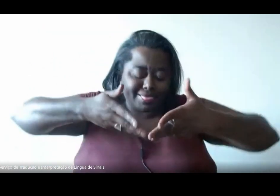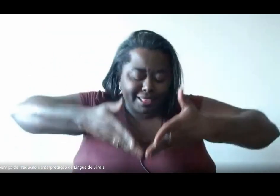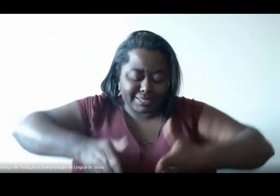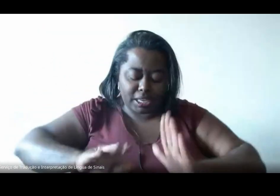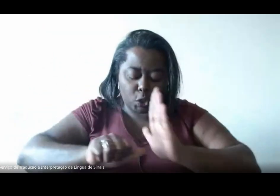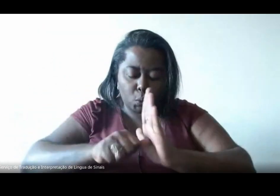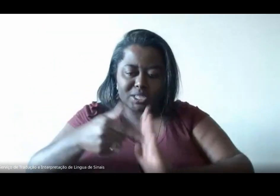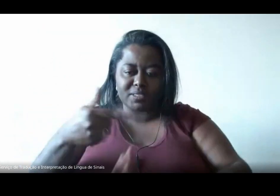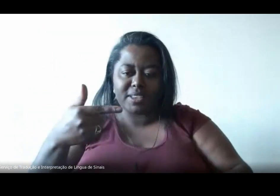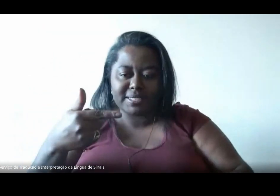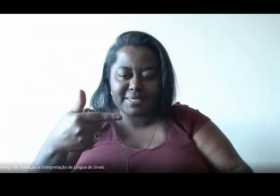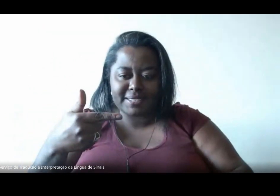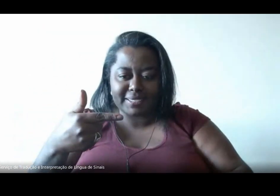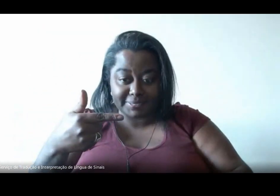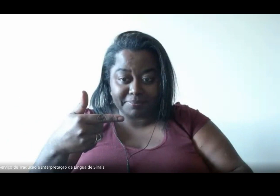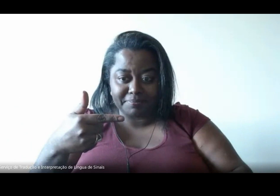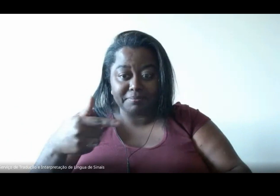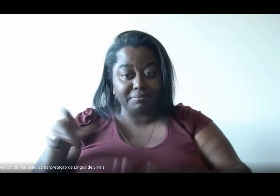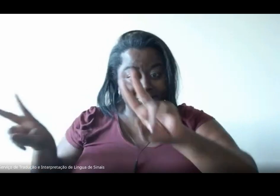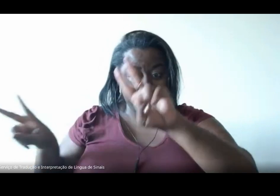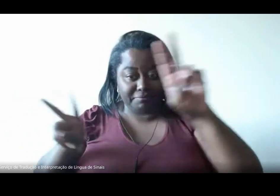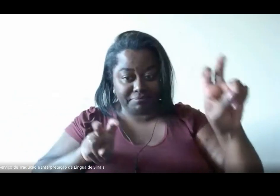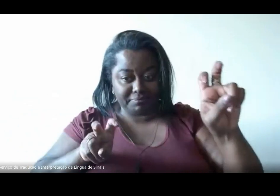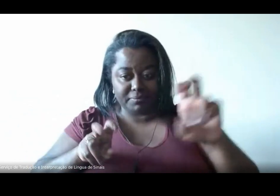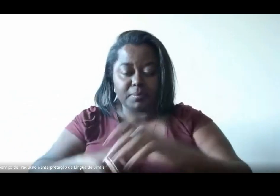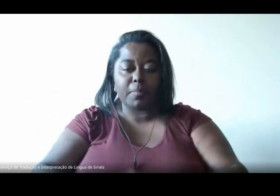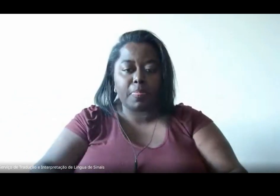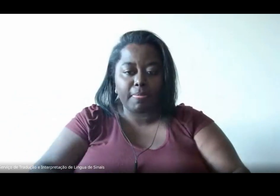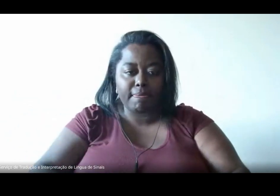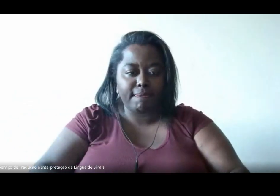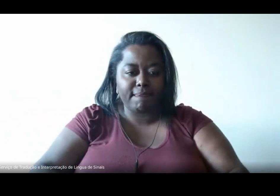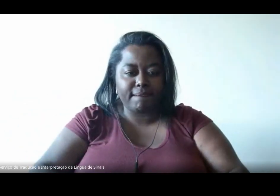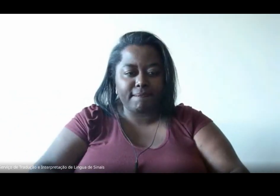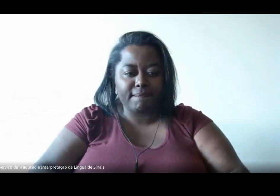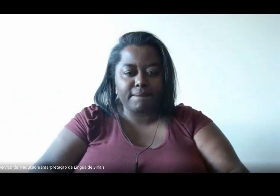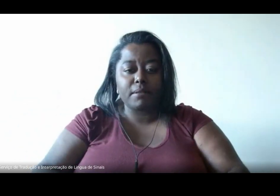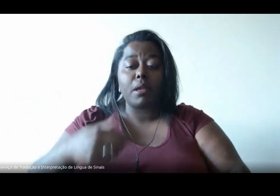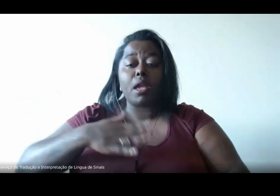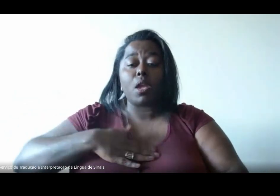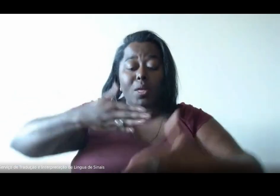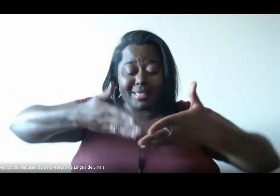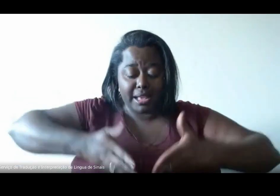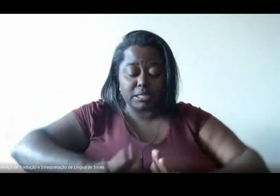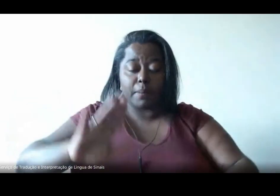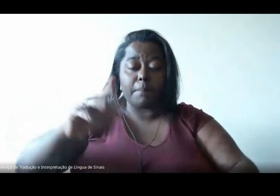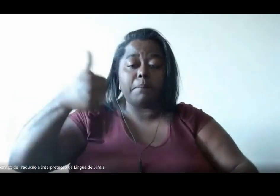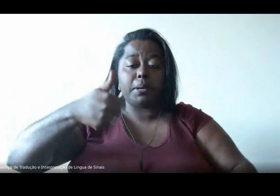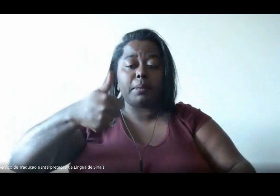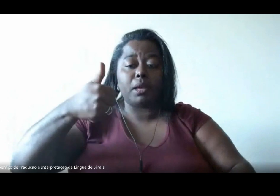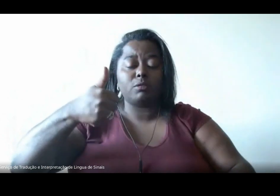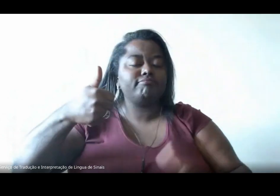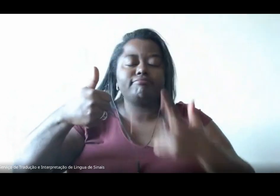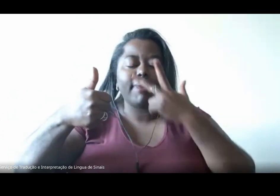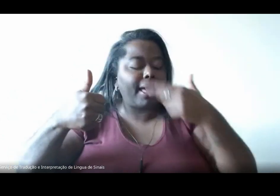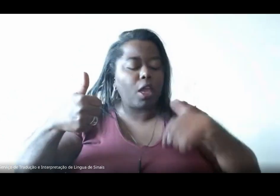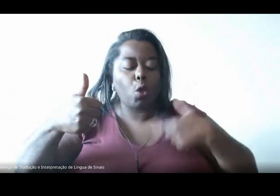vezes. Então, conforme suas palavras, passo a citar Boris Cyrulnik. No meu primeiro nascimento,